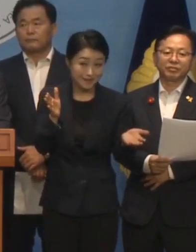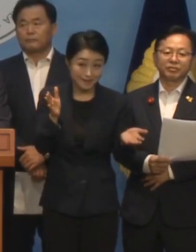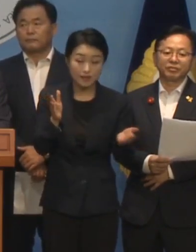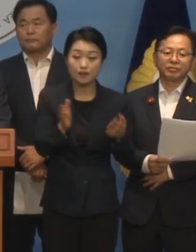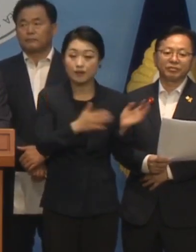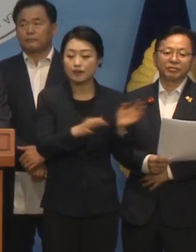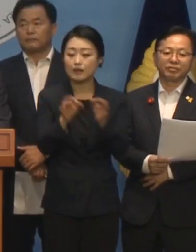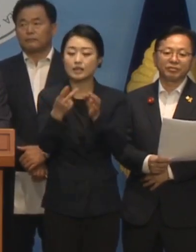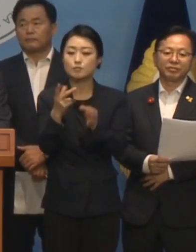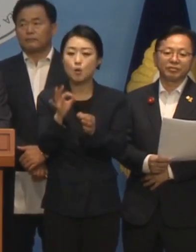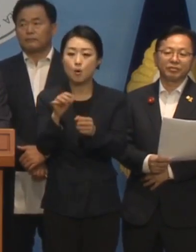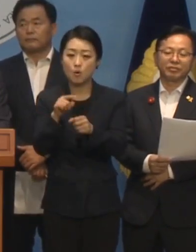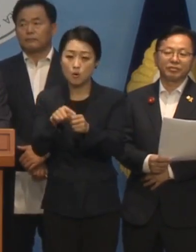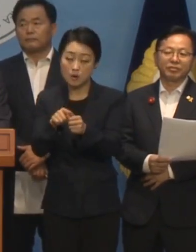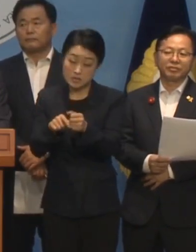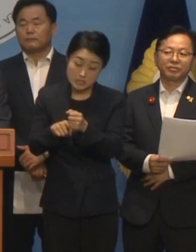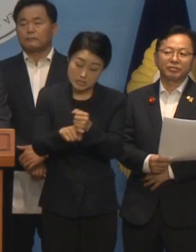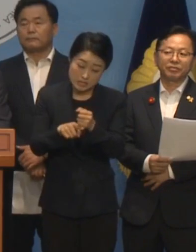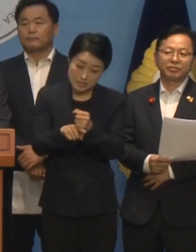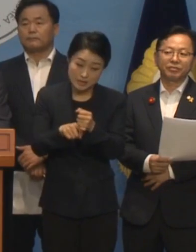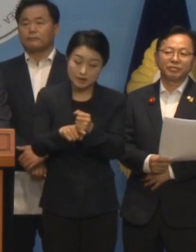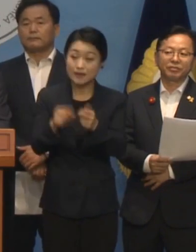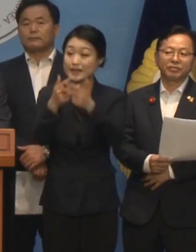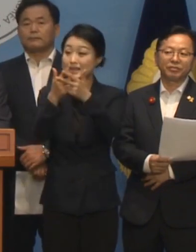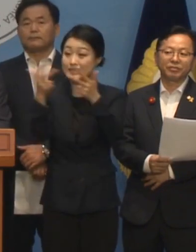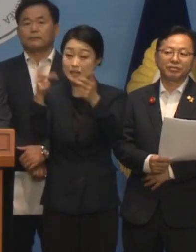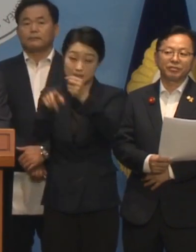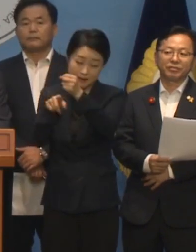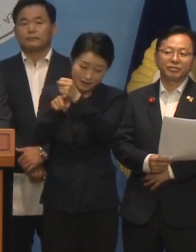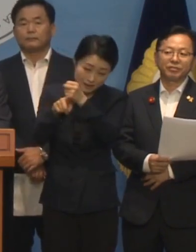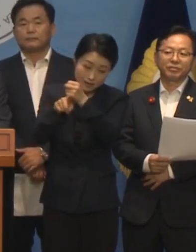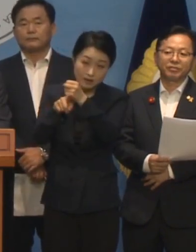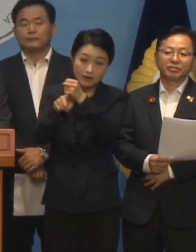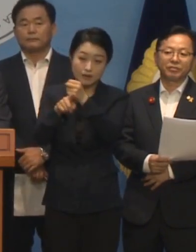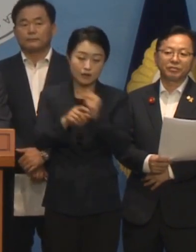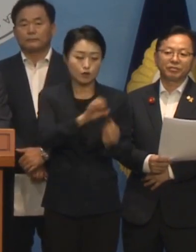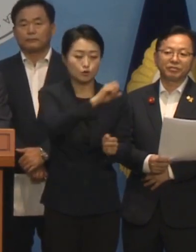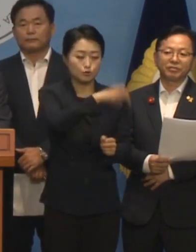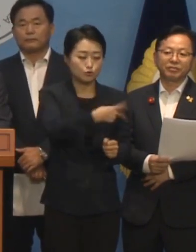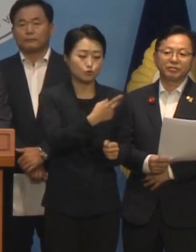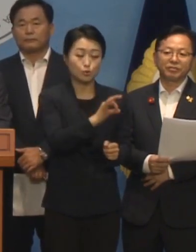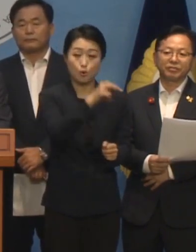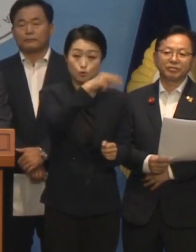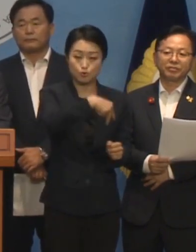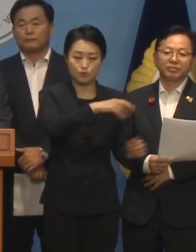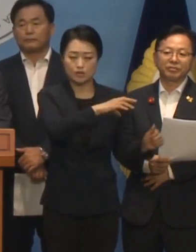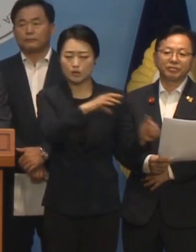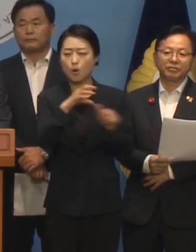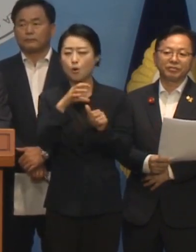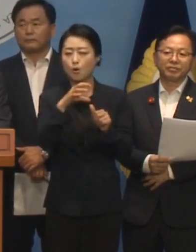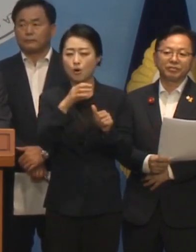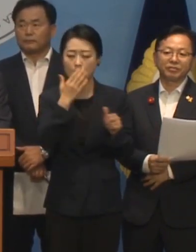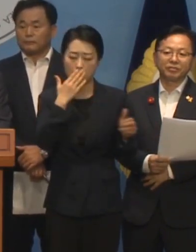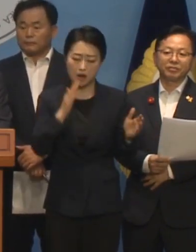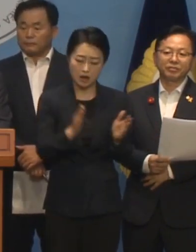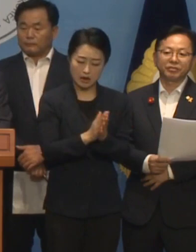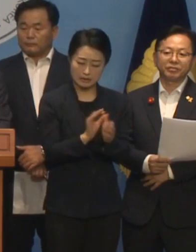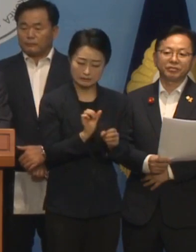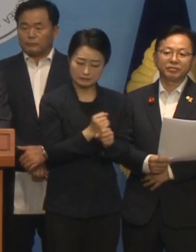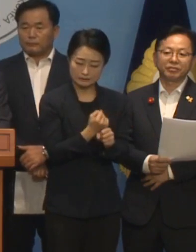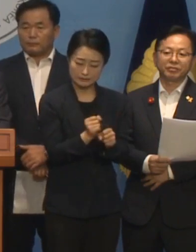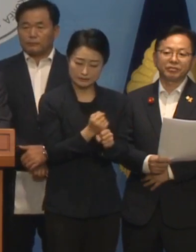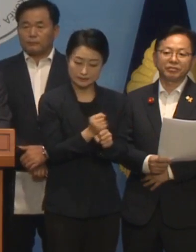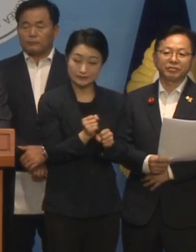위해 그리고 마침내 이재명 대표를 잡기 위해 유동규라는 희대의 범죄자와 무슨 작당